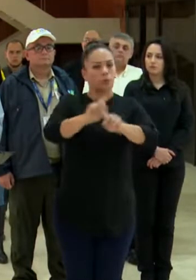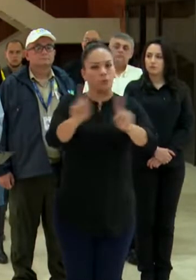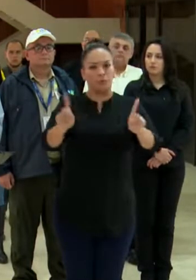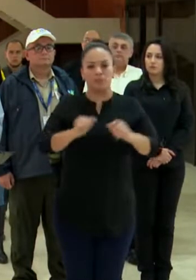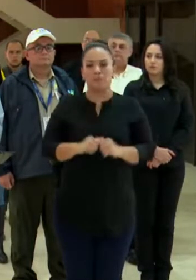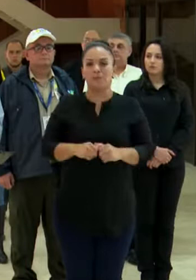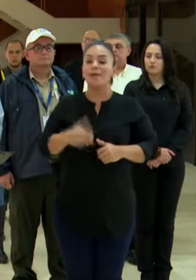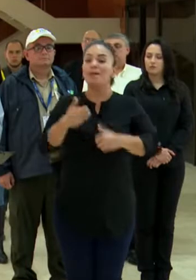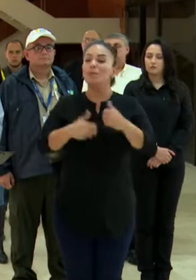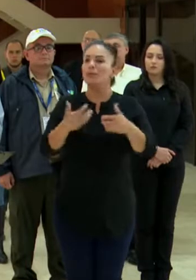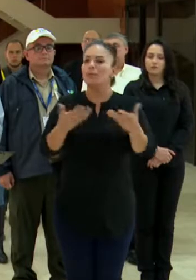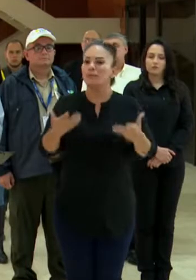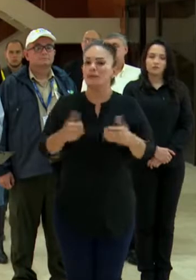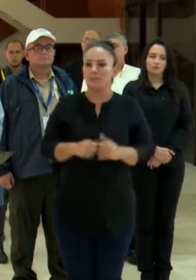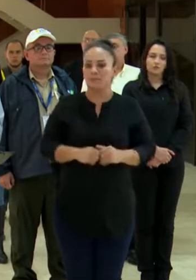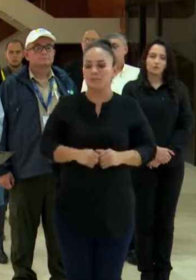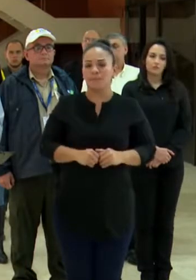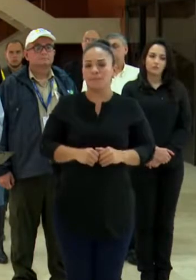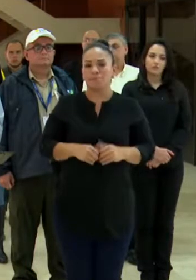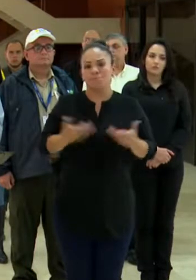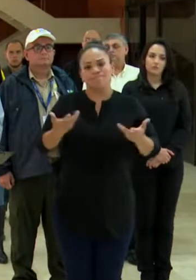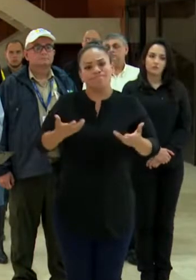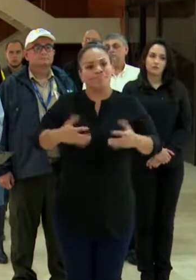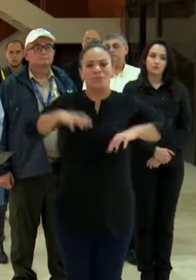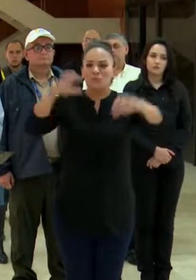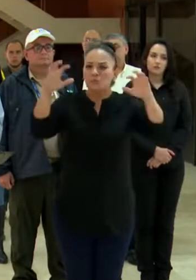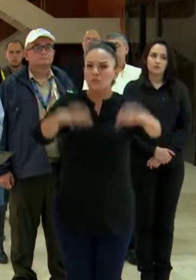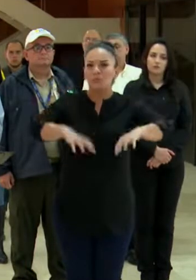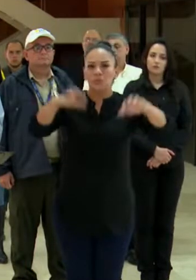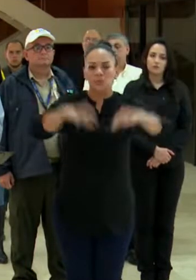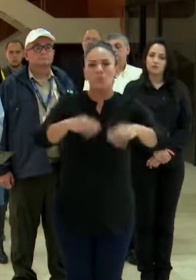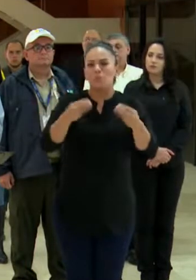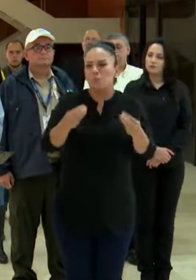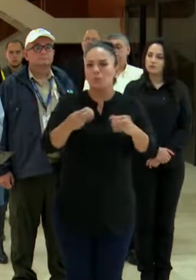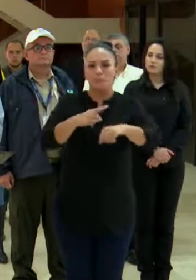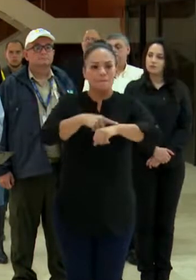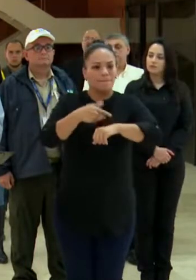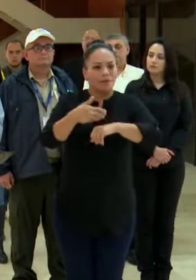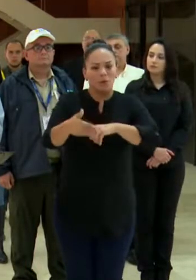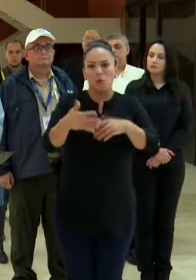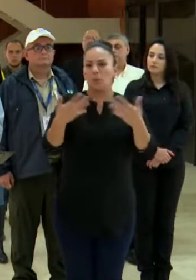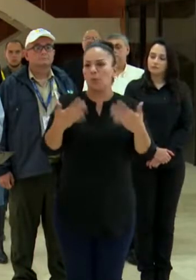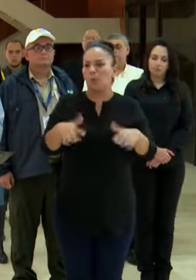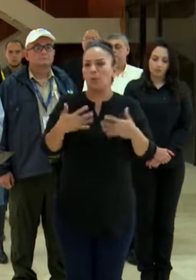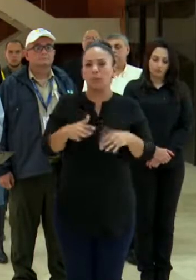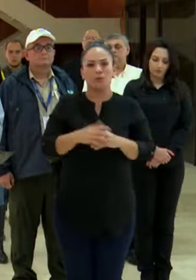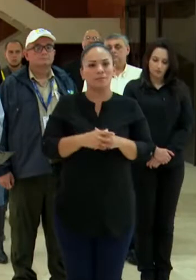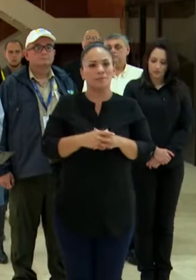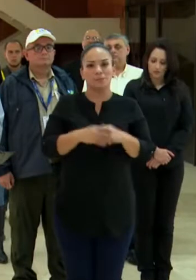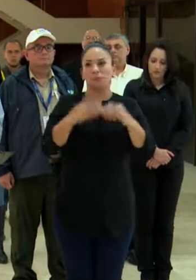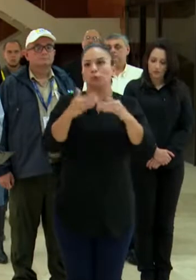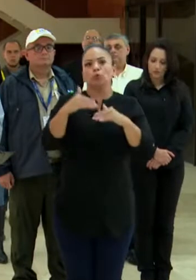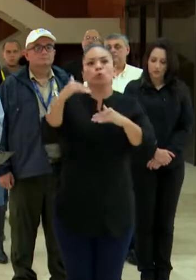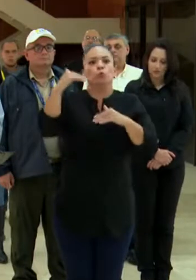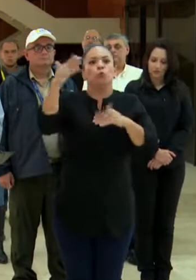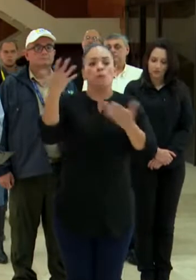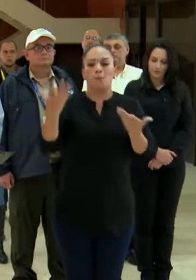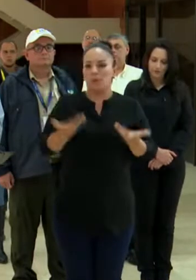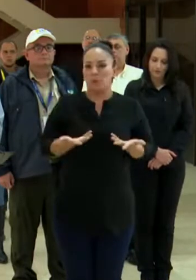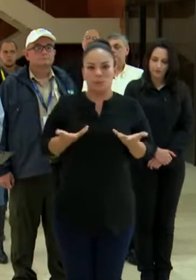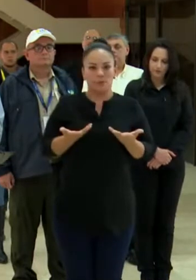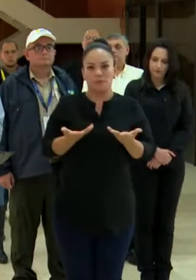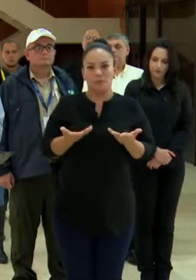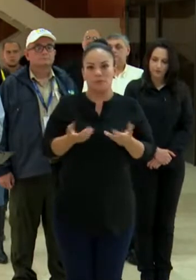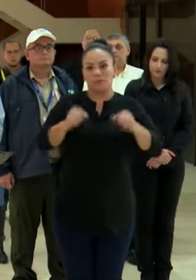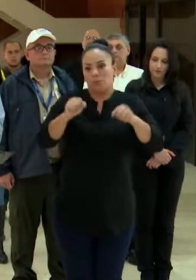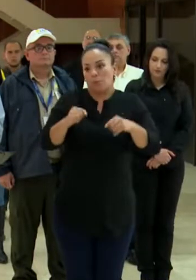es que tuvimos lluvias con un periodo de retorno posiblemente superior al que